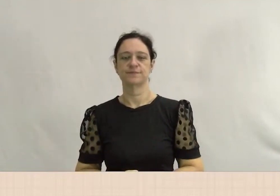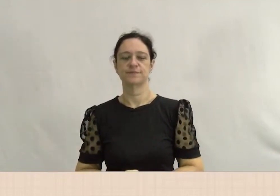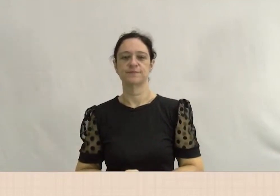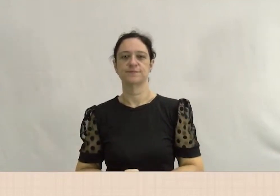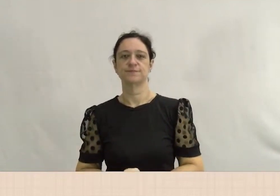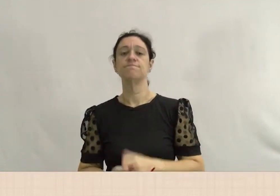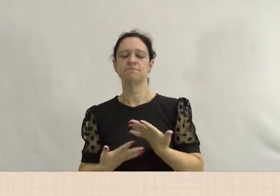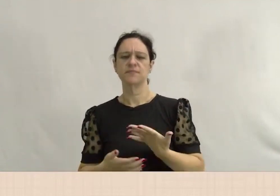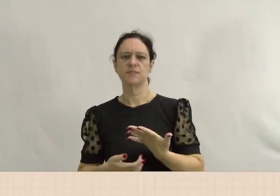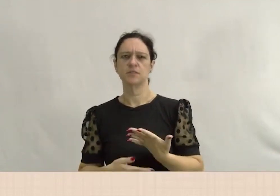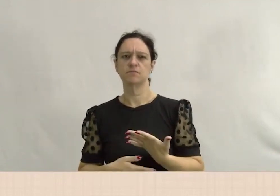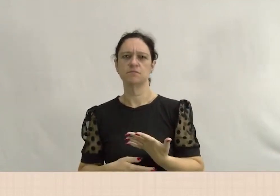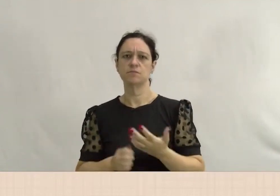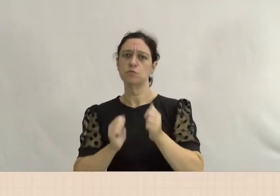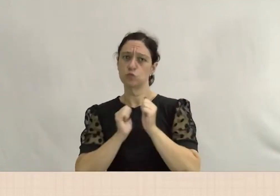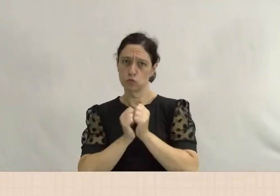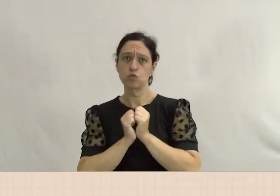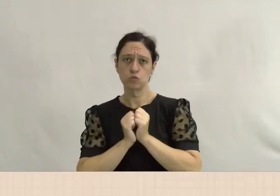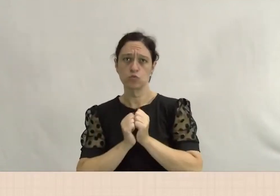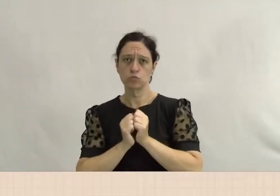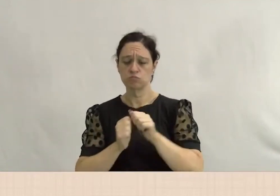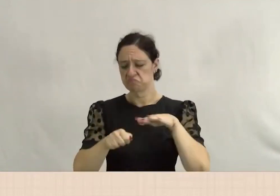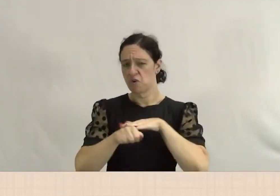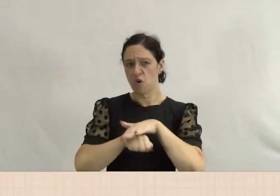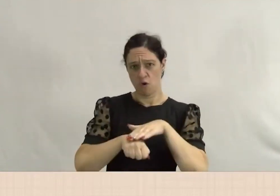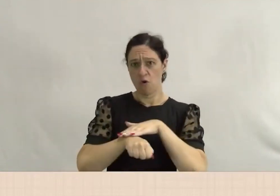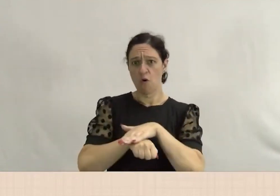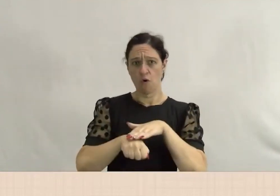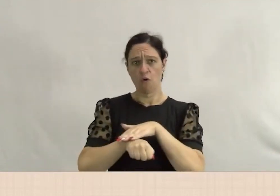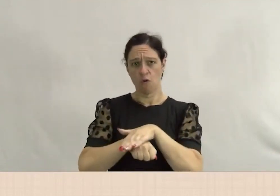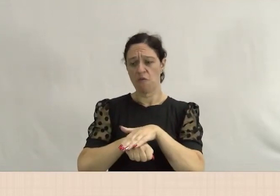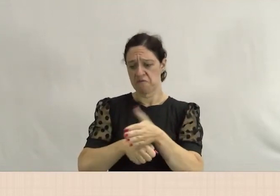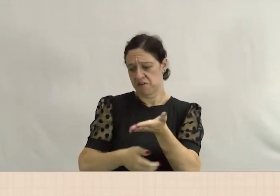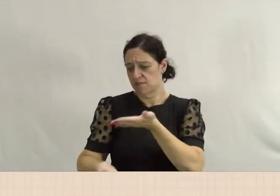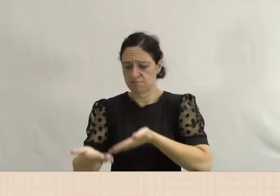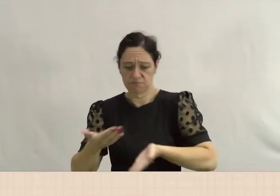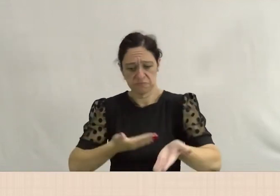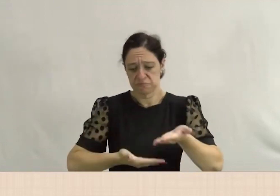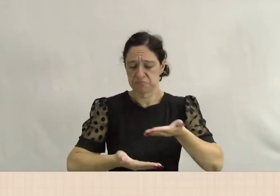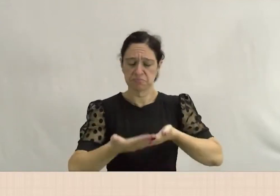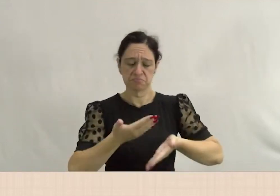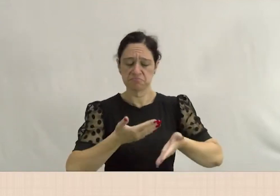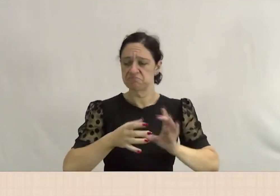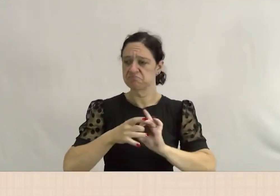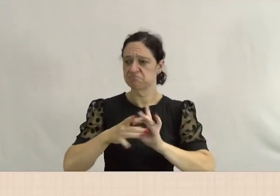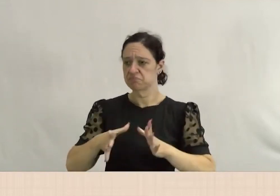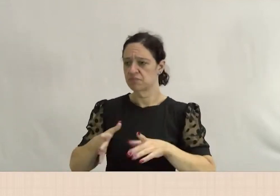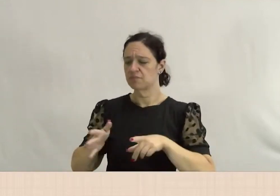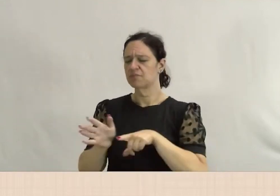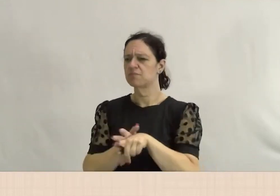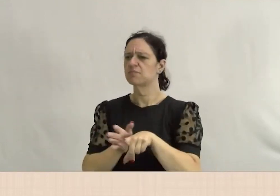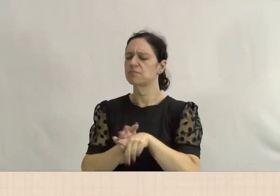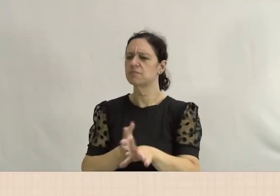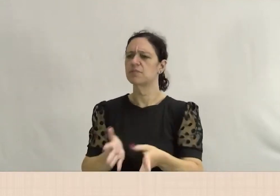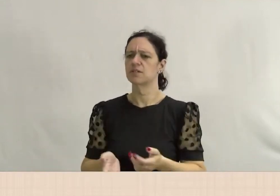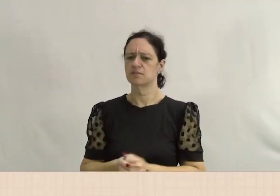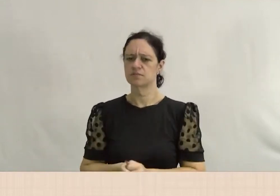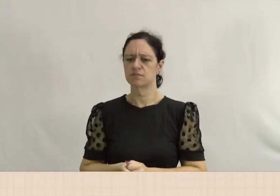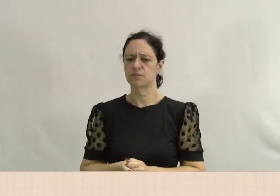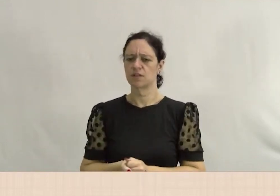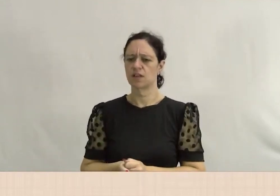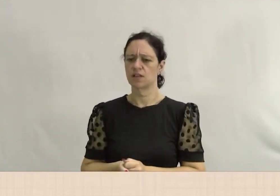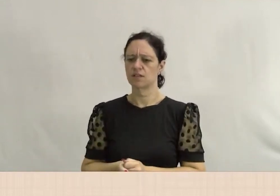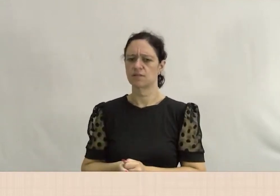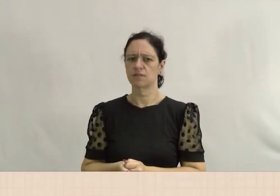Eu ali, numa conversa informal, livre com eles, eu falei para eles: quantos